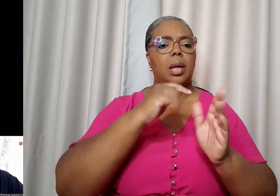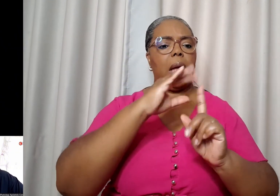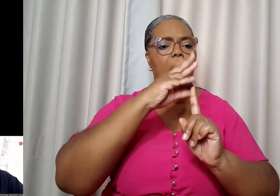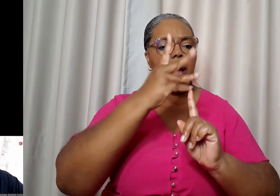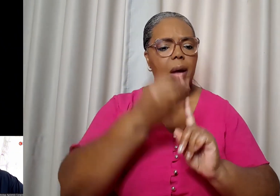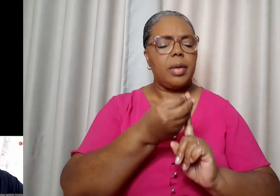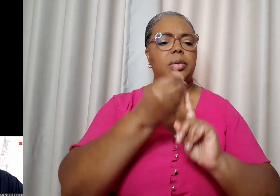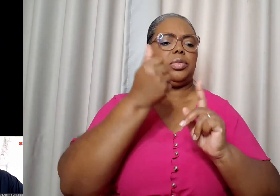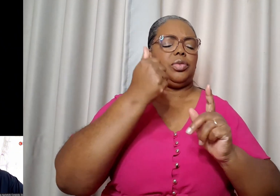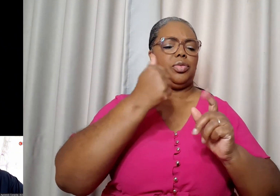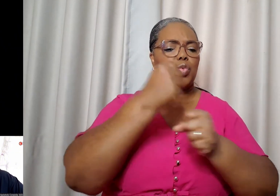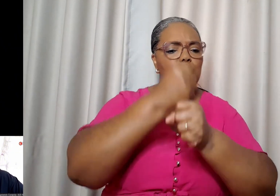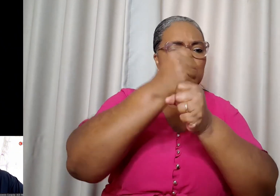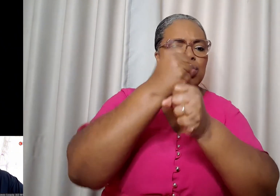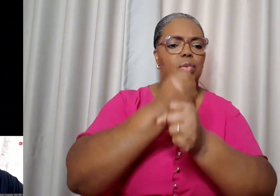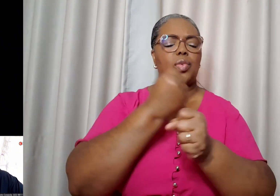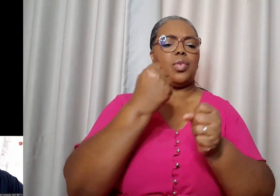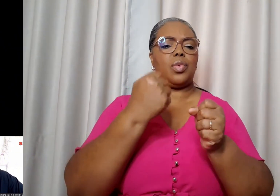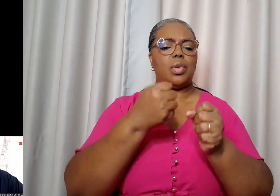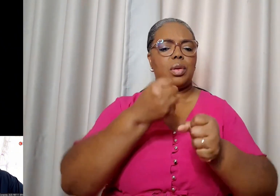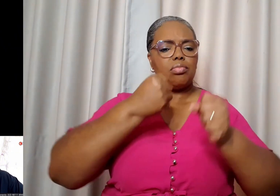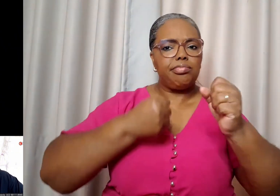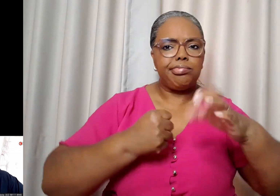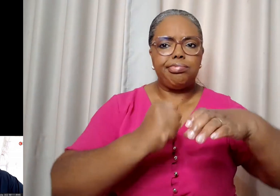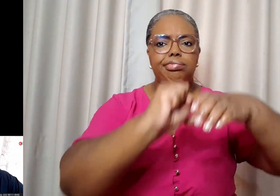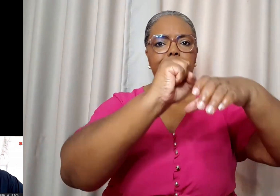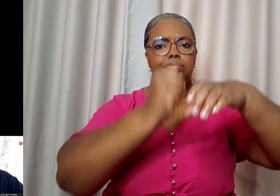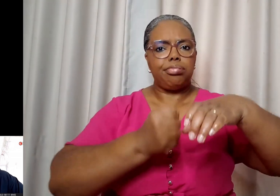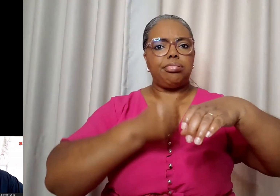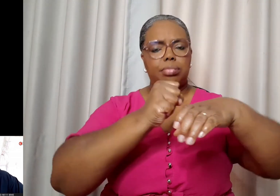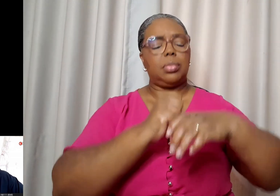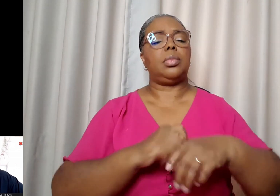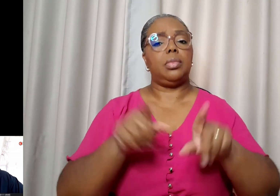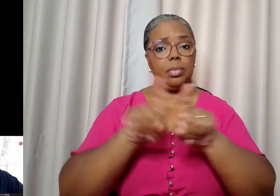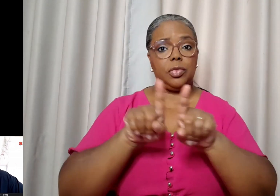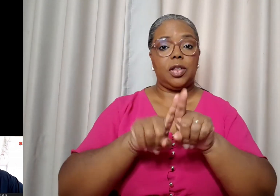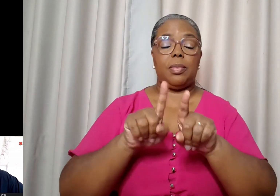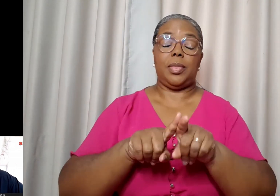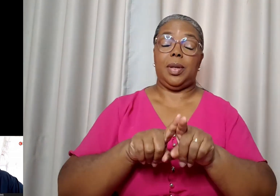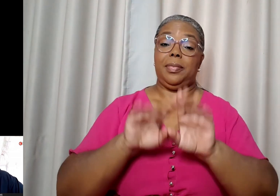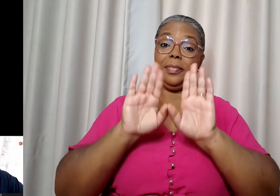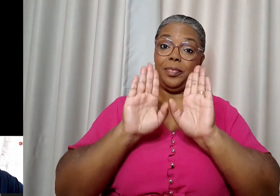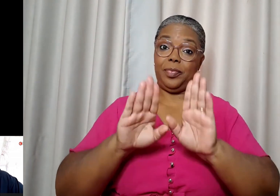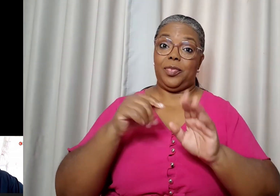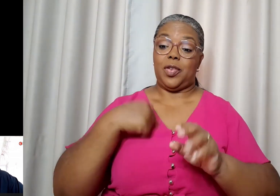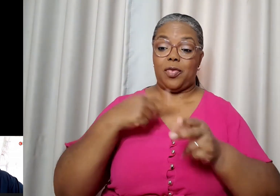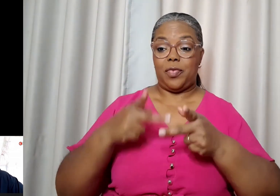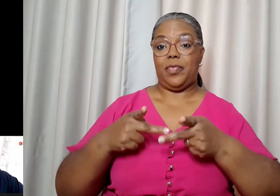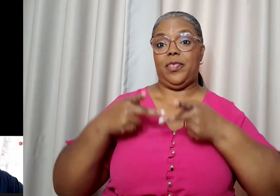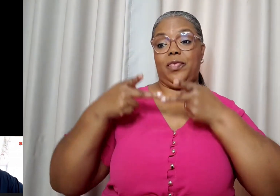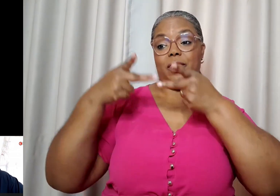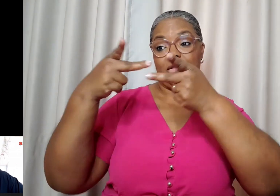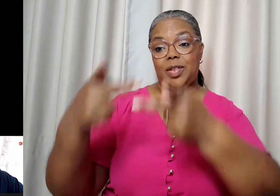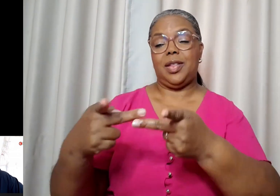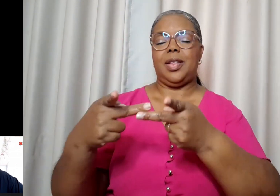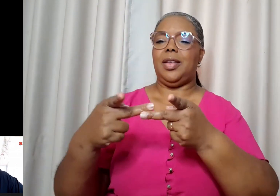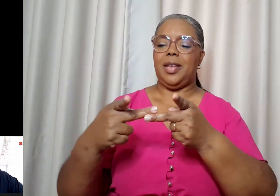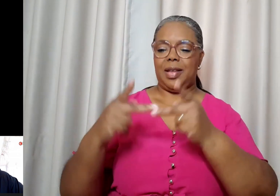E eu visitei uma réplica da casa de José e Maria em Nazaré.